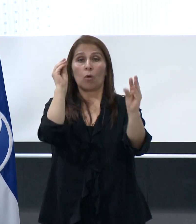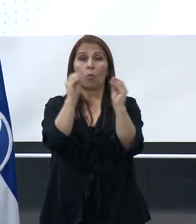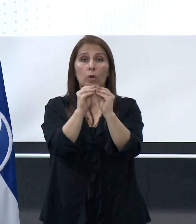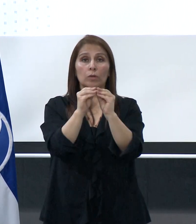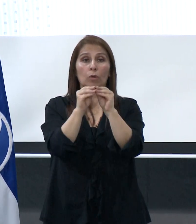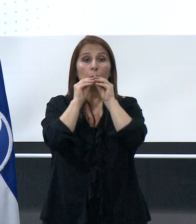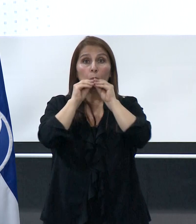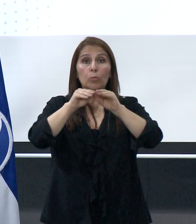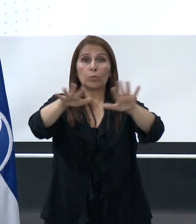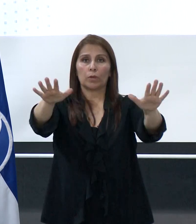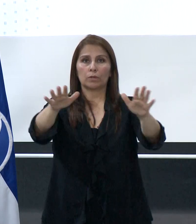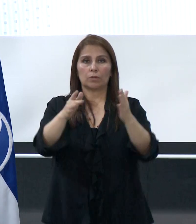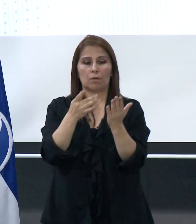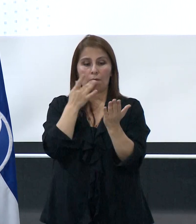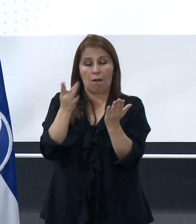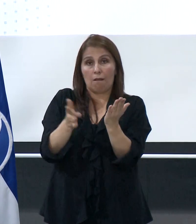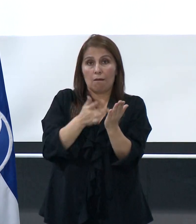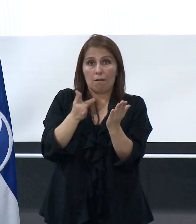pedagogía y saberes